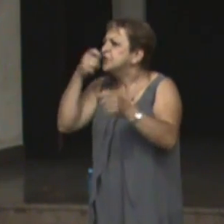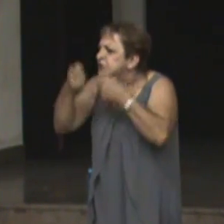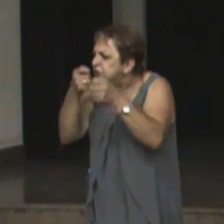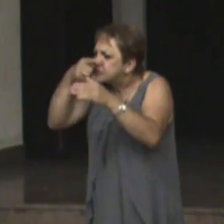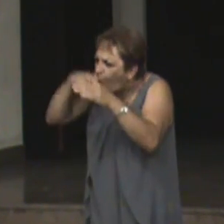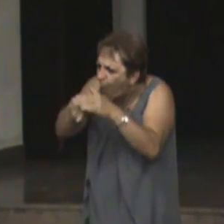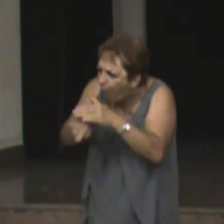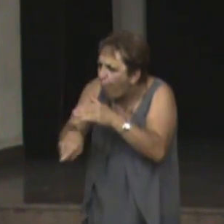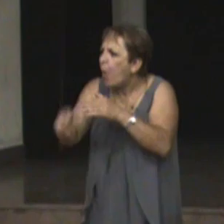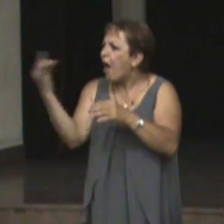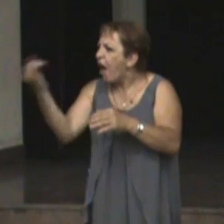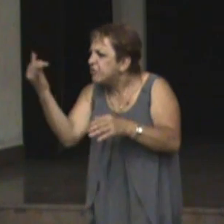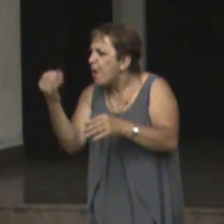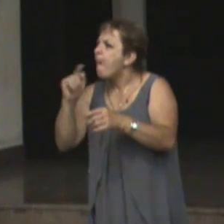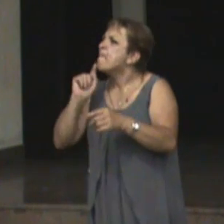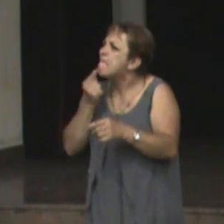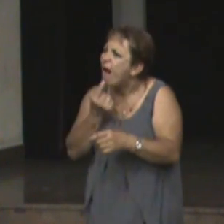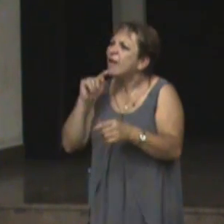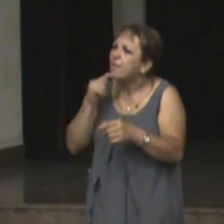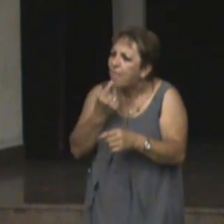բարդ խնդիրներ են քննարկվում,